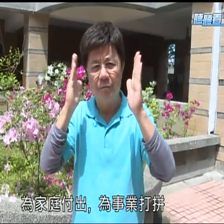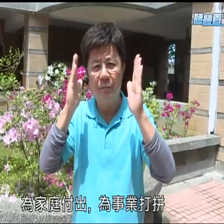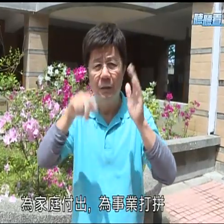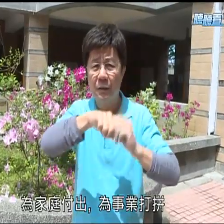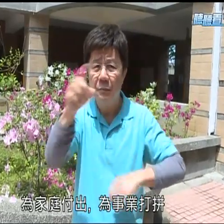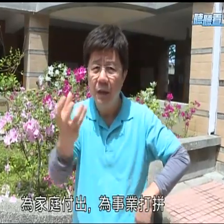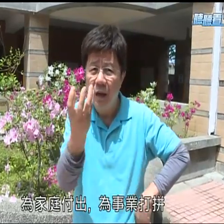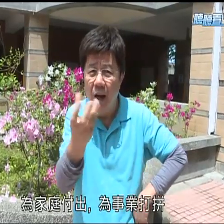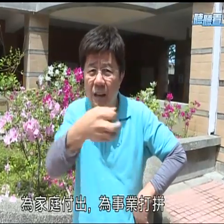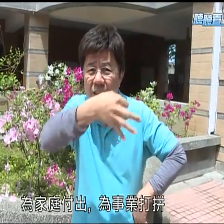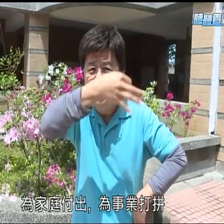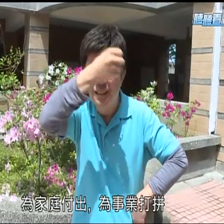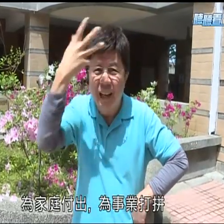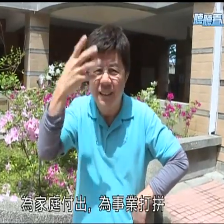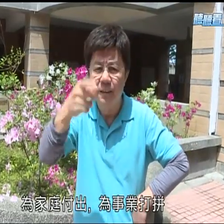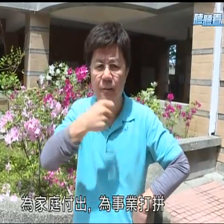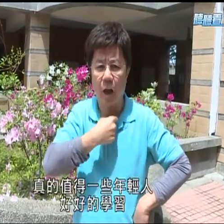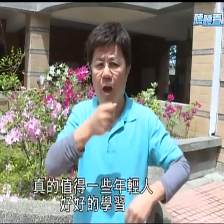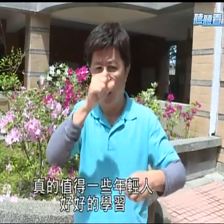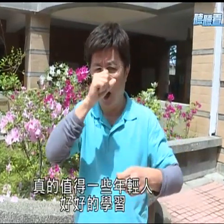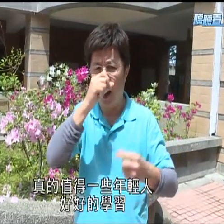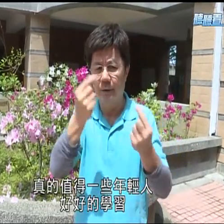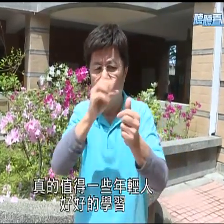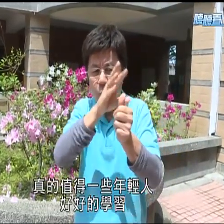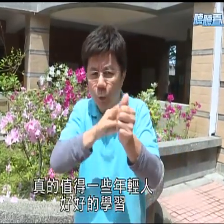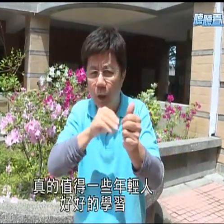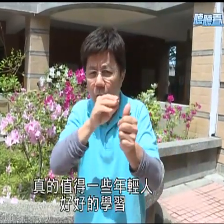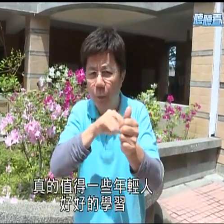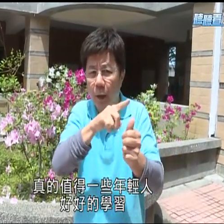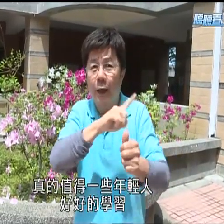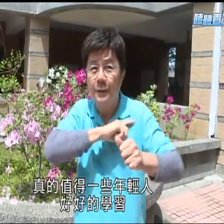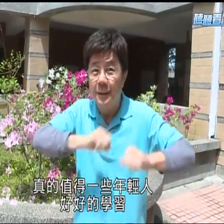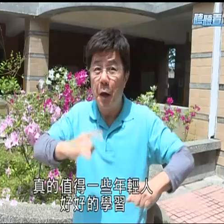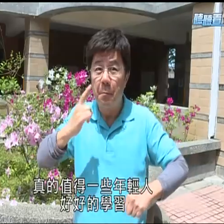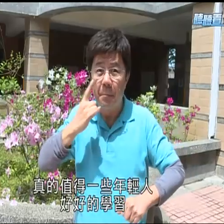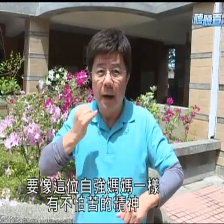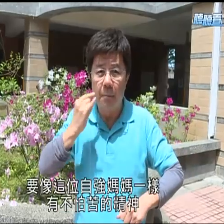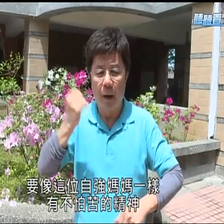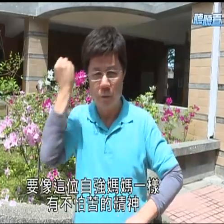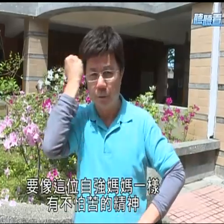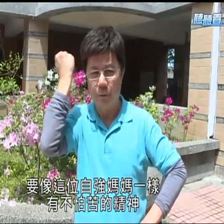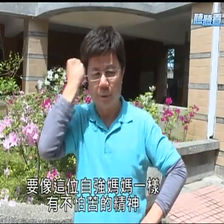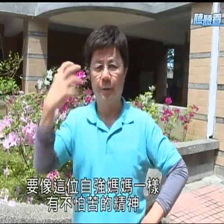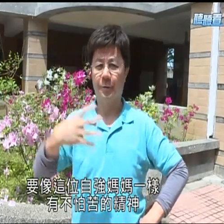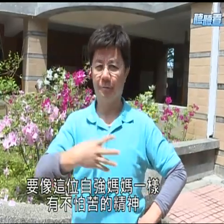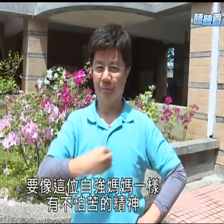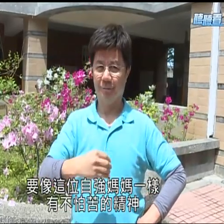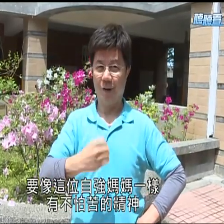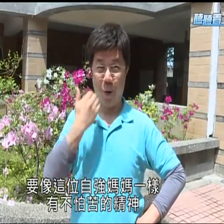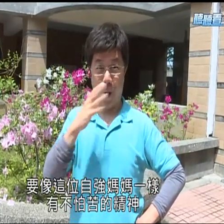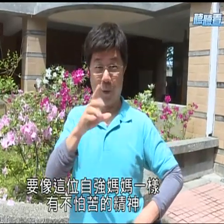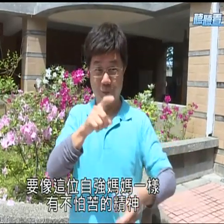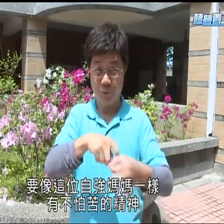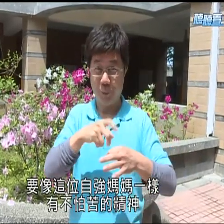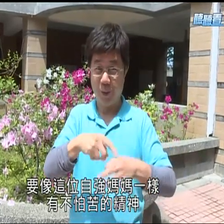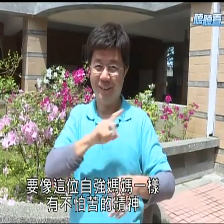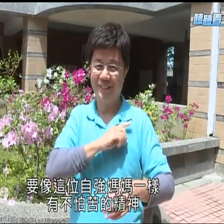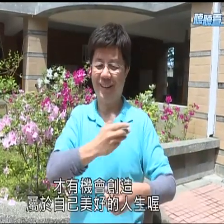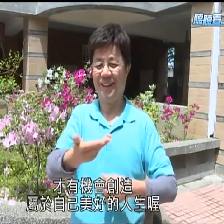出，为事业打拼，真的值得一些年轻人好好的学习。要像这位自强妈妈一样有不怕苦的精神，才有机